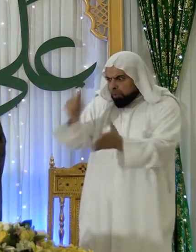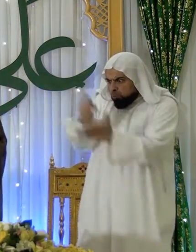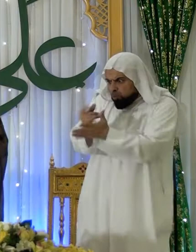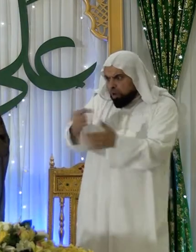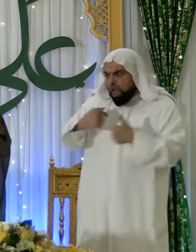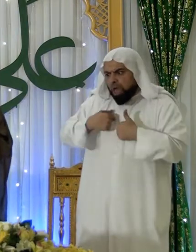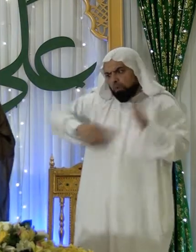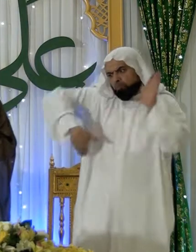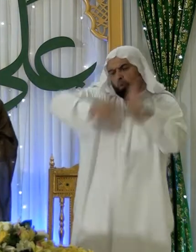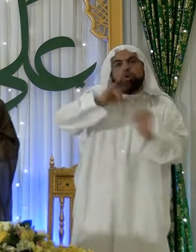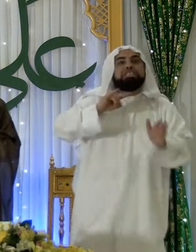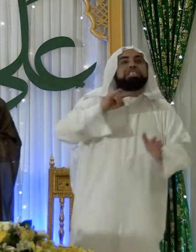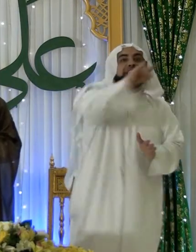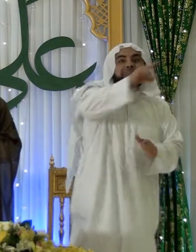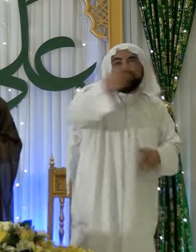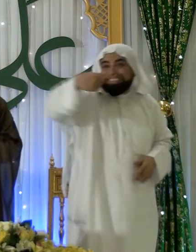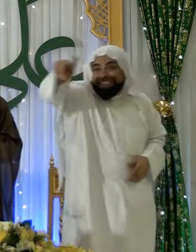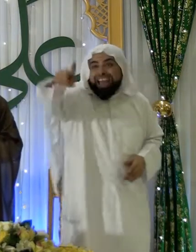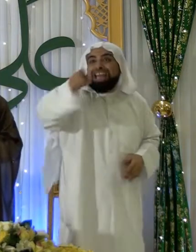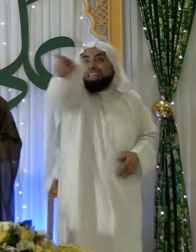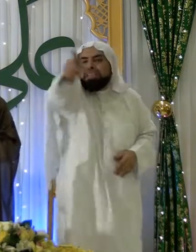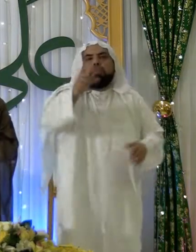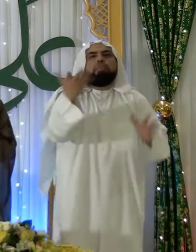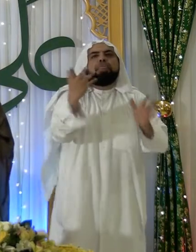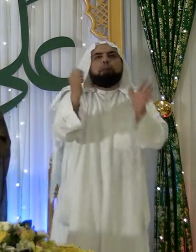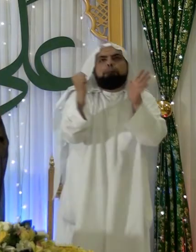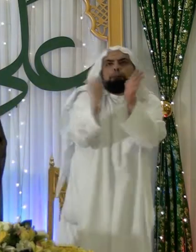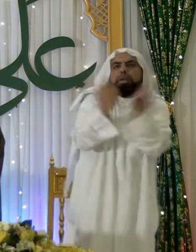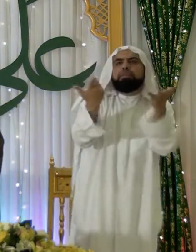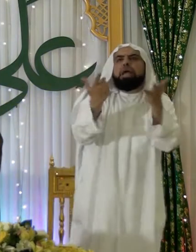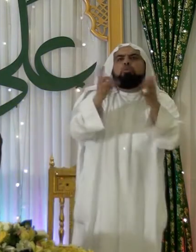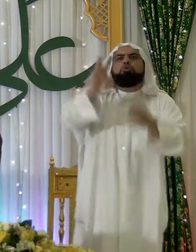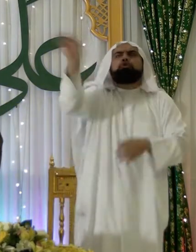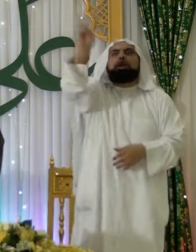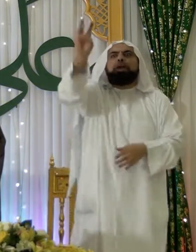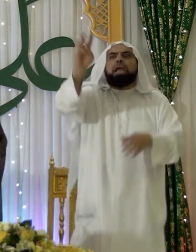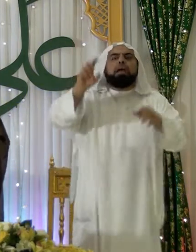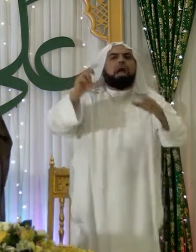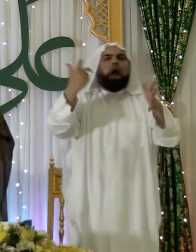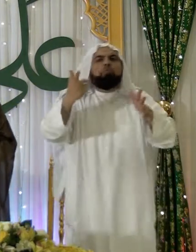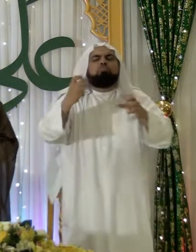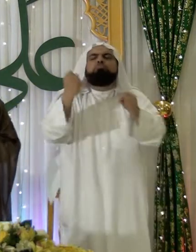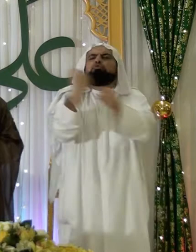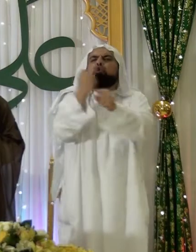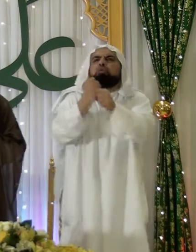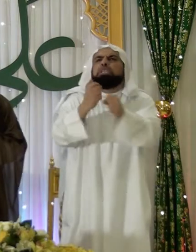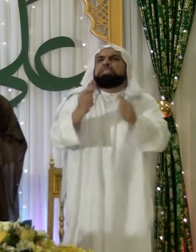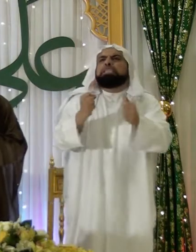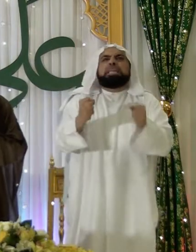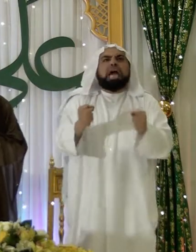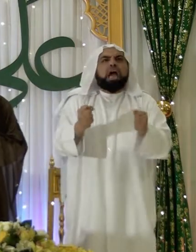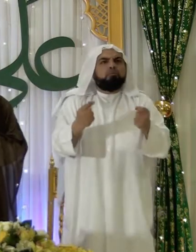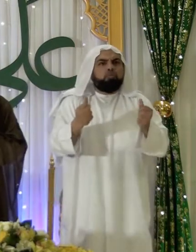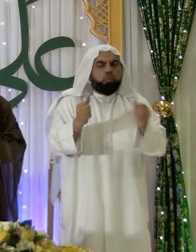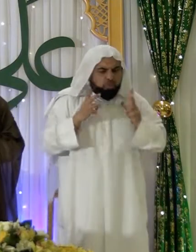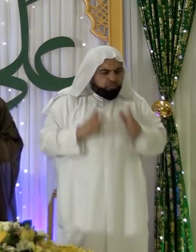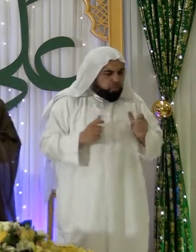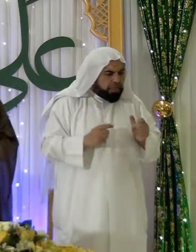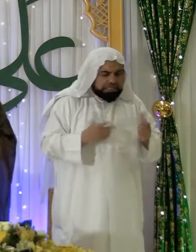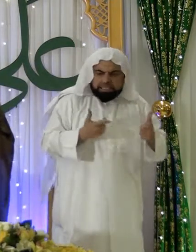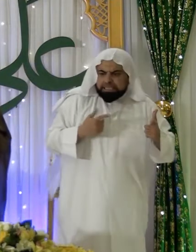القيادة وأن تعطيه مهمات كبرى تتعلق بذلك المنصب